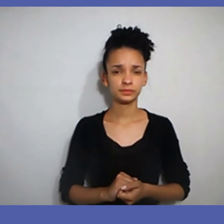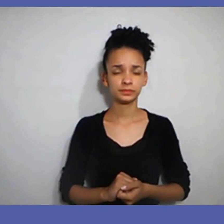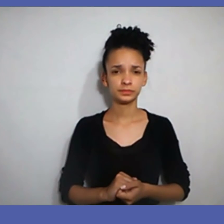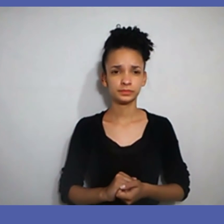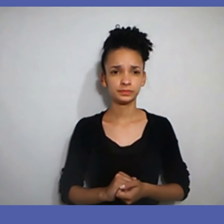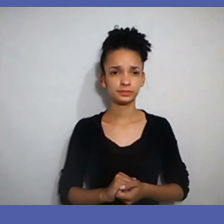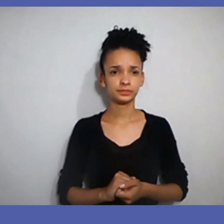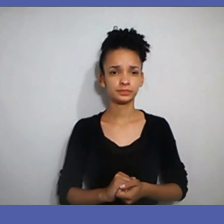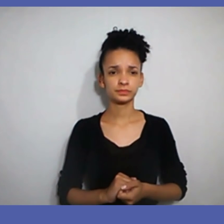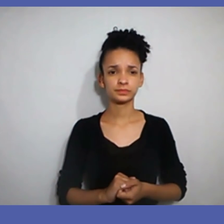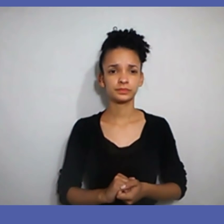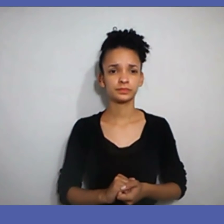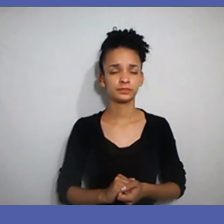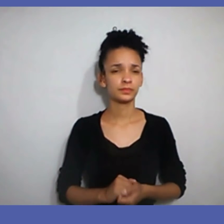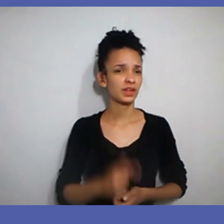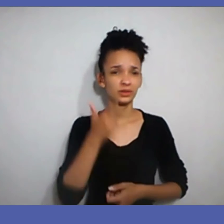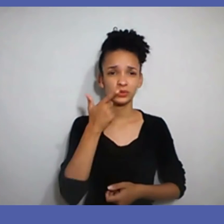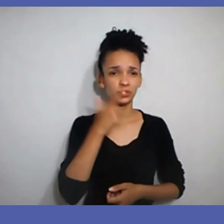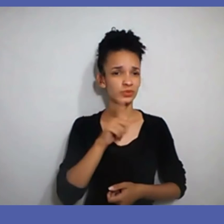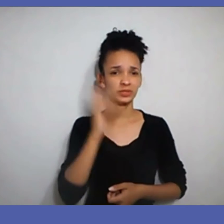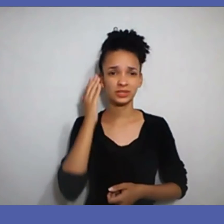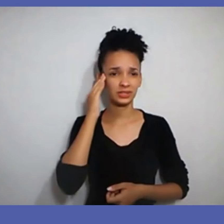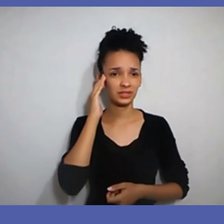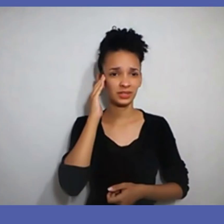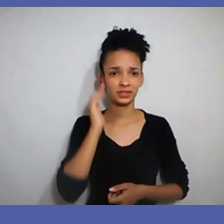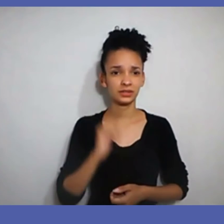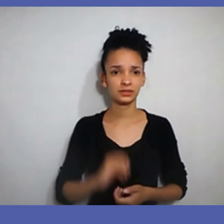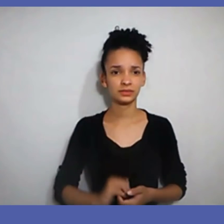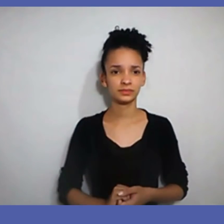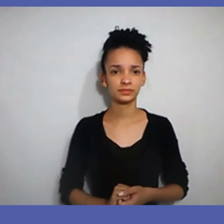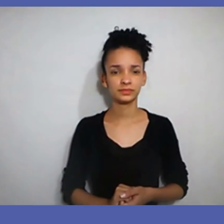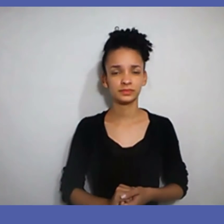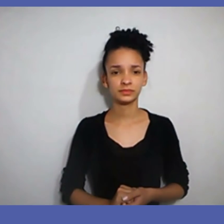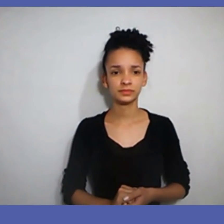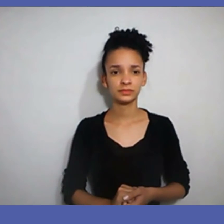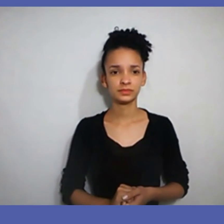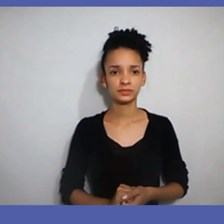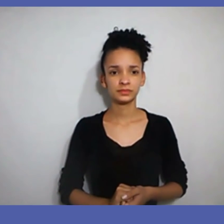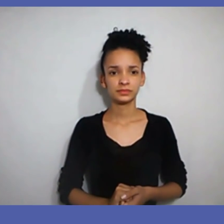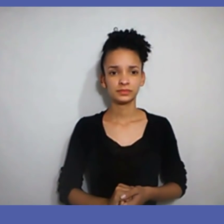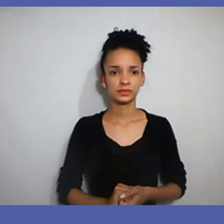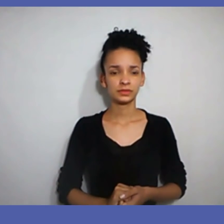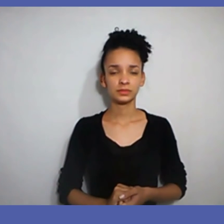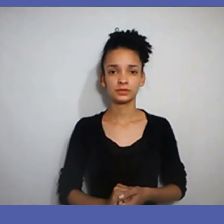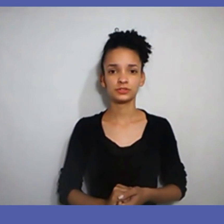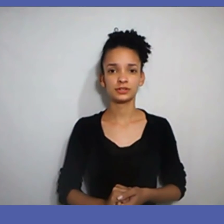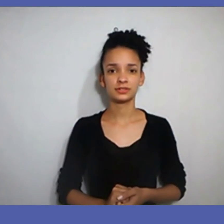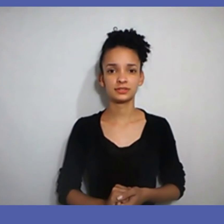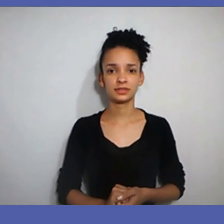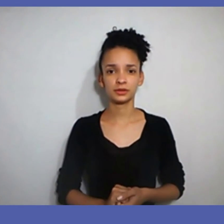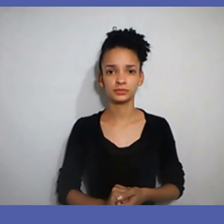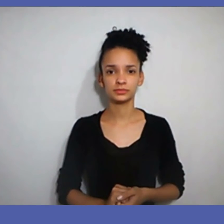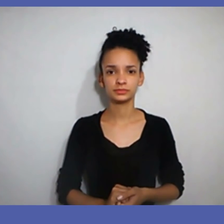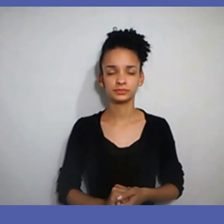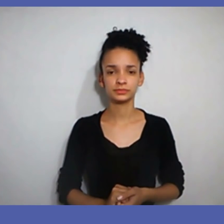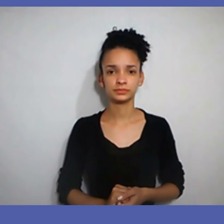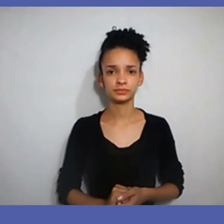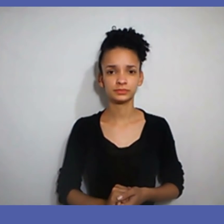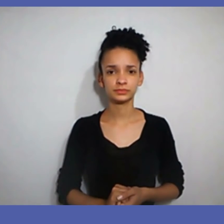Deus estava no templo, Deus era e Jerusalém, a importância de Jerusalém, talvez alguns não